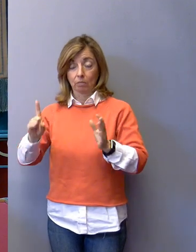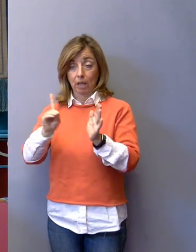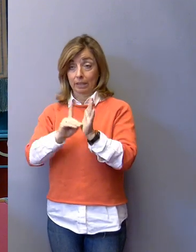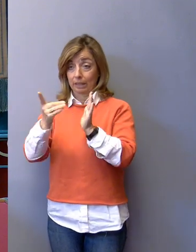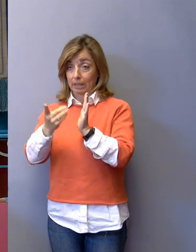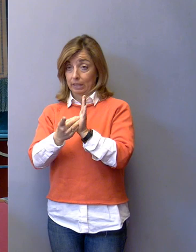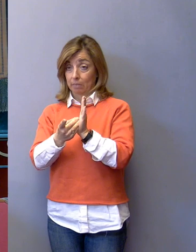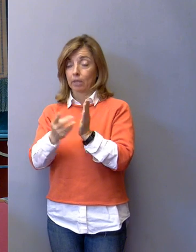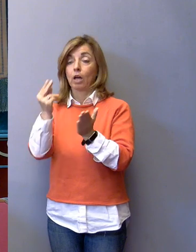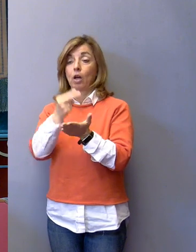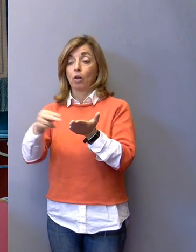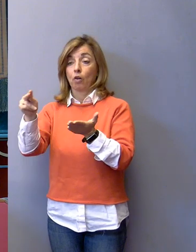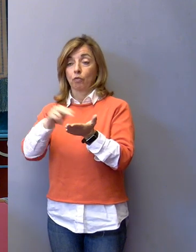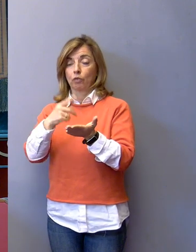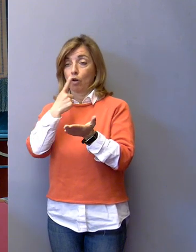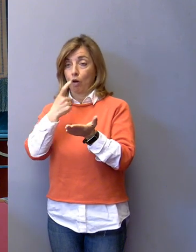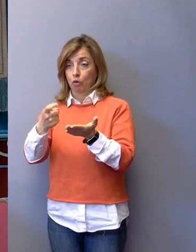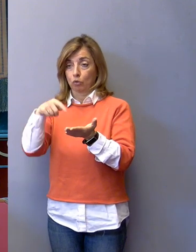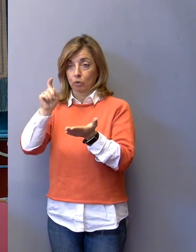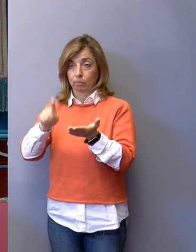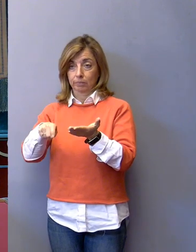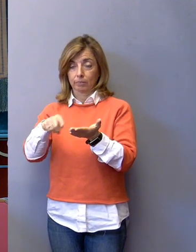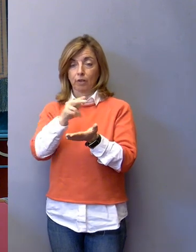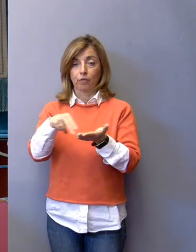voterà rosso si vota